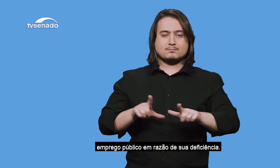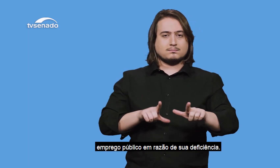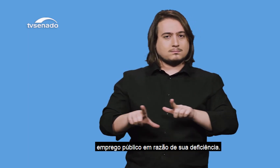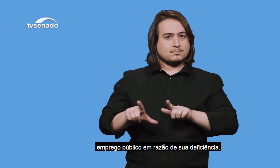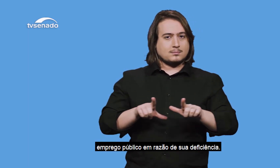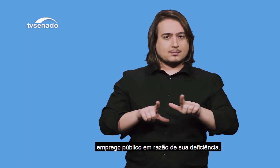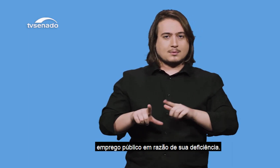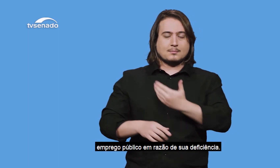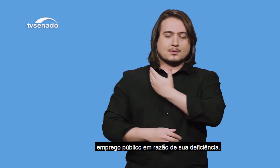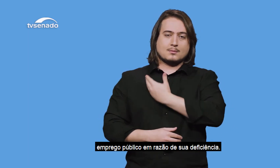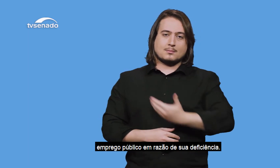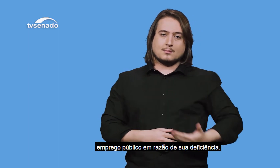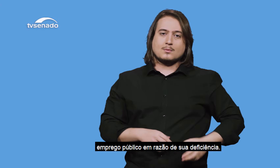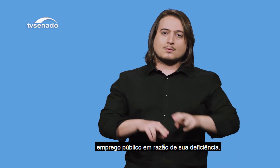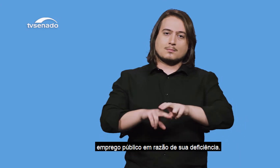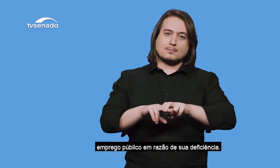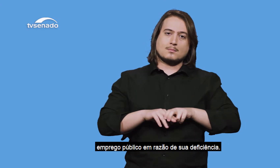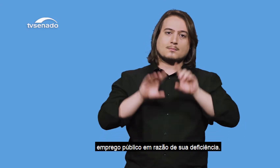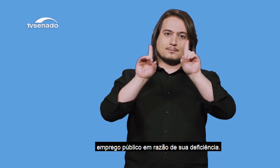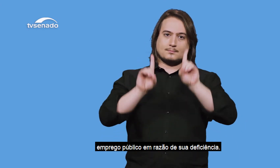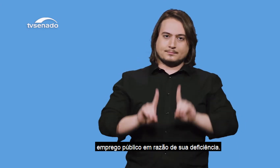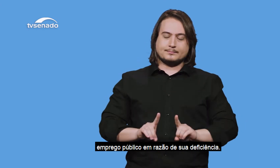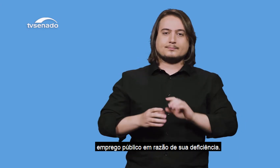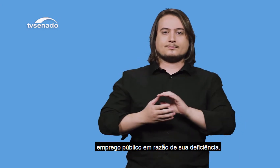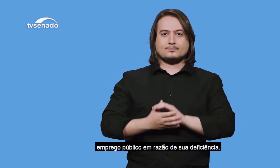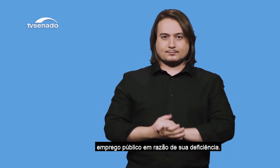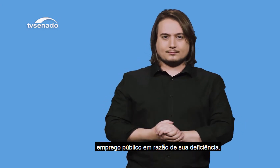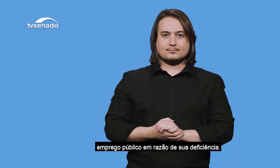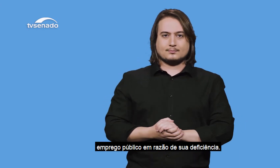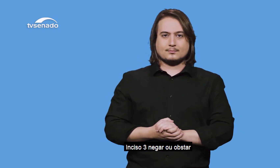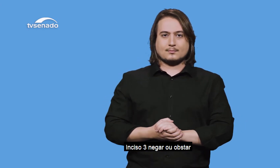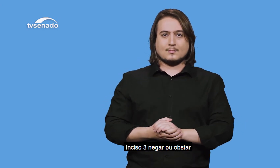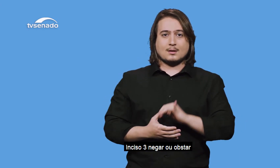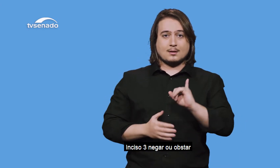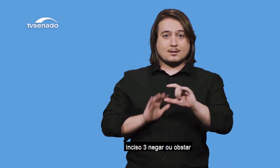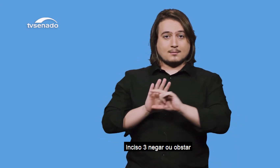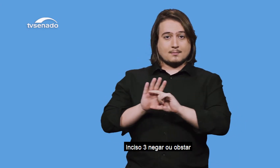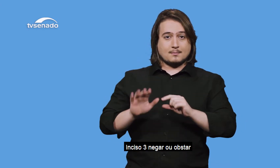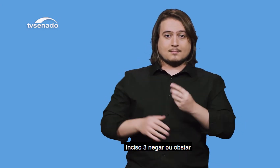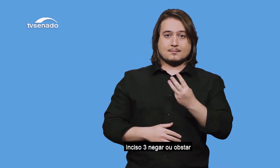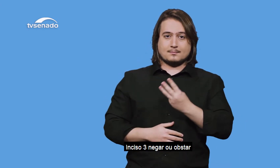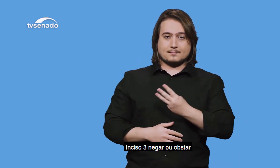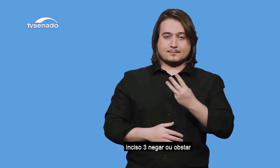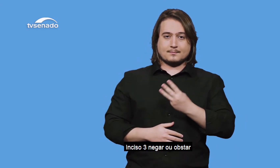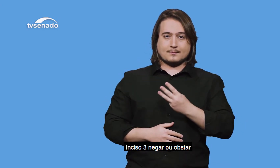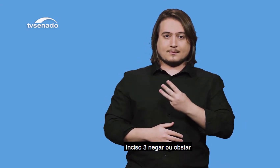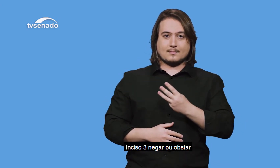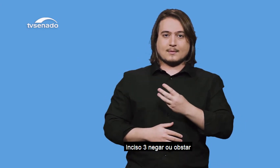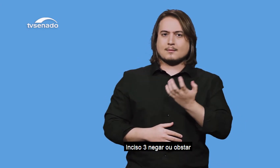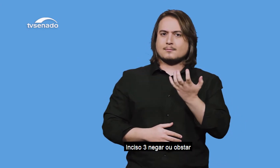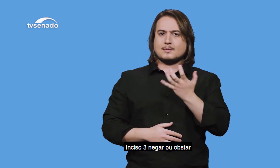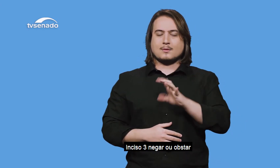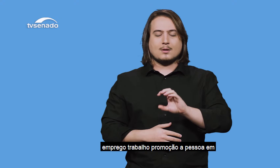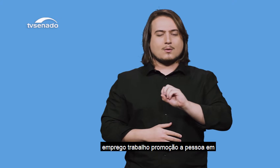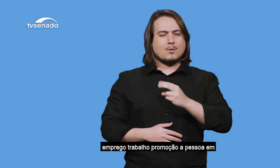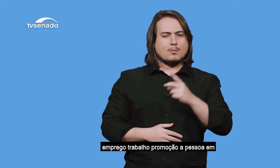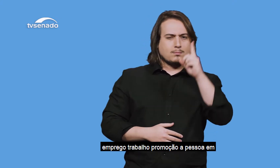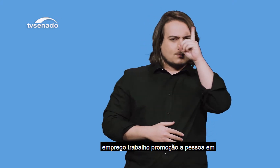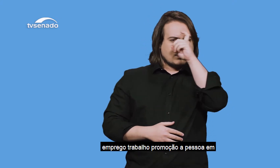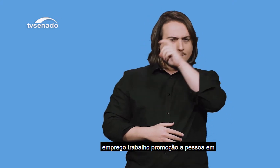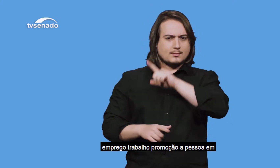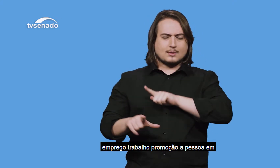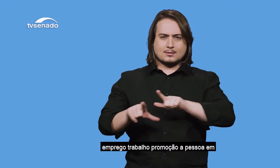público em razão de sua deficiência inciso 3 negar ou obstar emprego